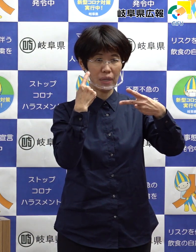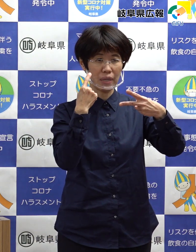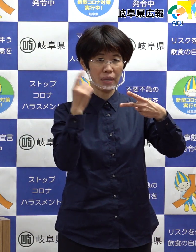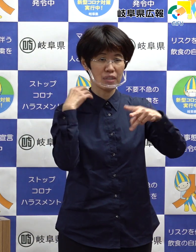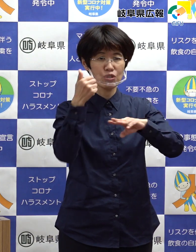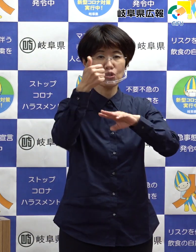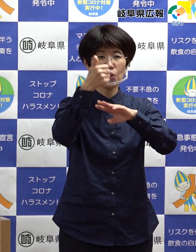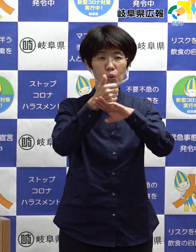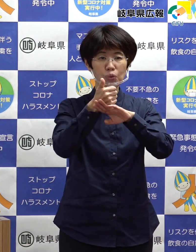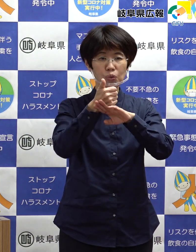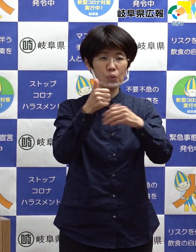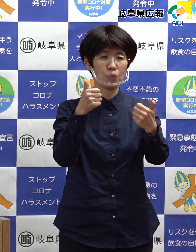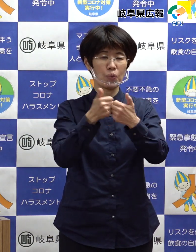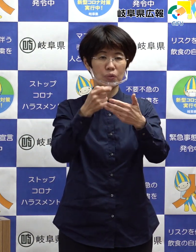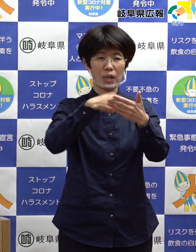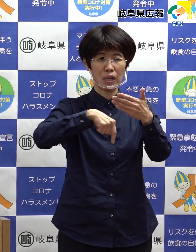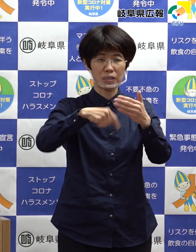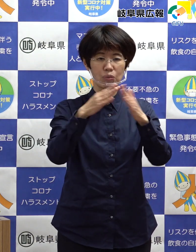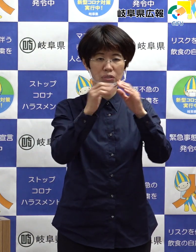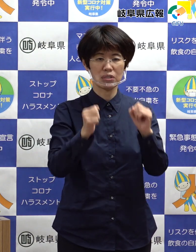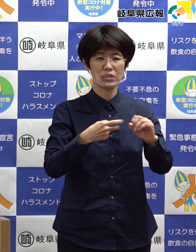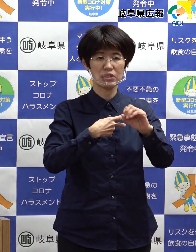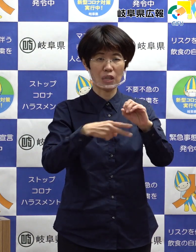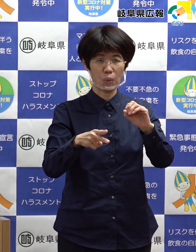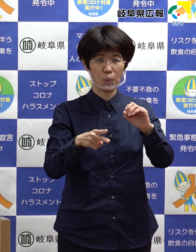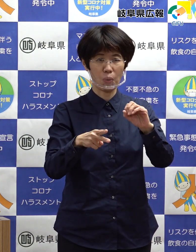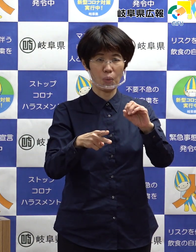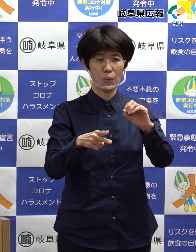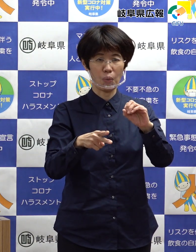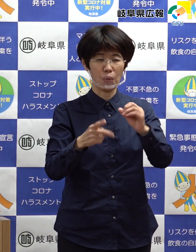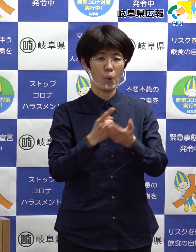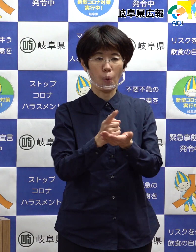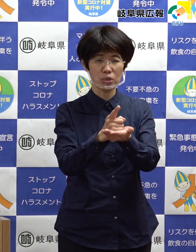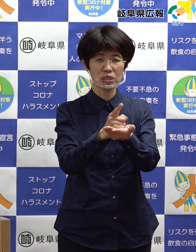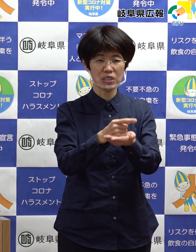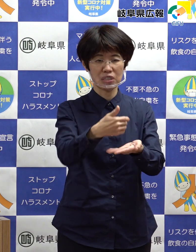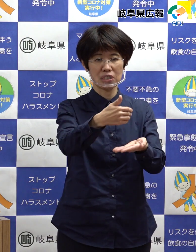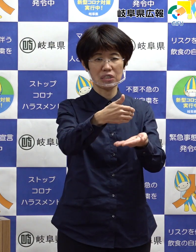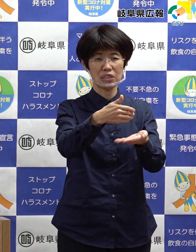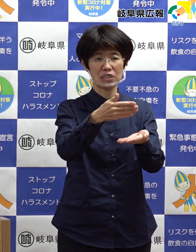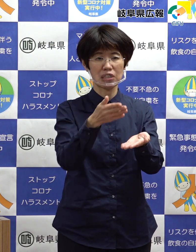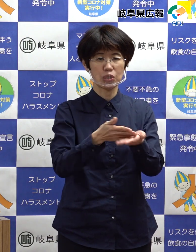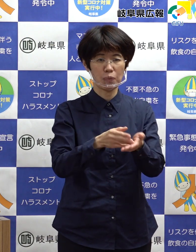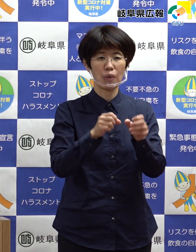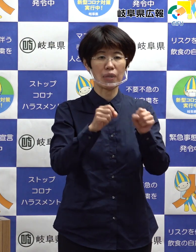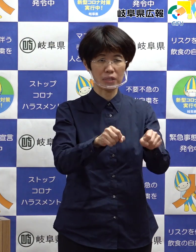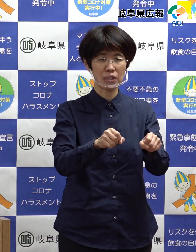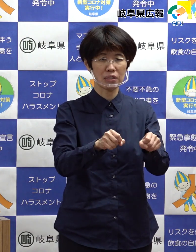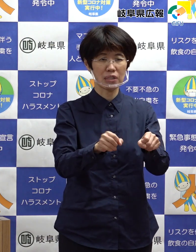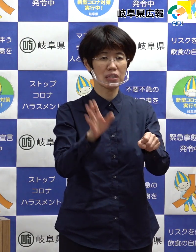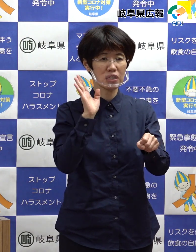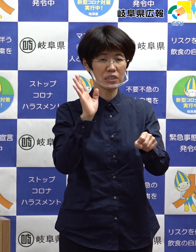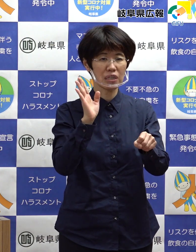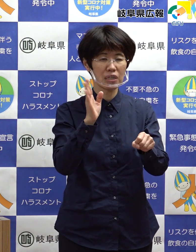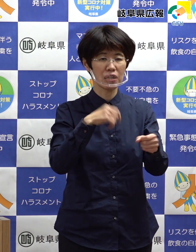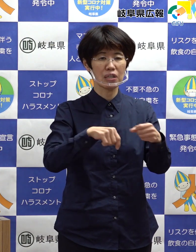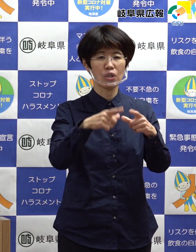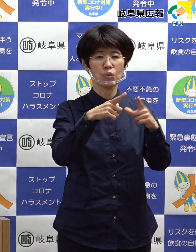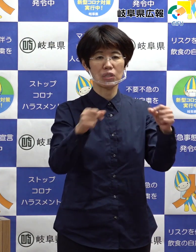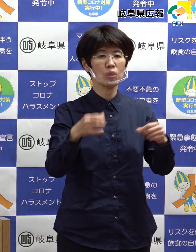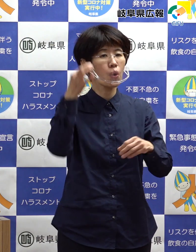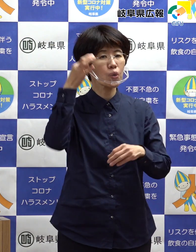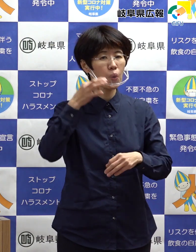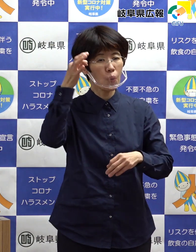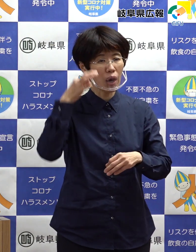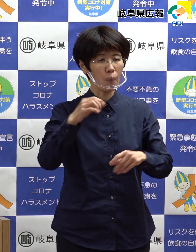との会談の中で、自宅待機ゼロの方針ですとかをご説明なさったということですが、そういったことに対する国の評